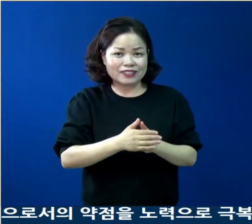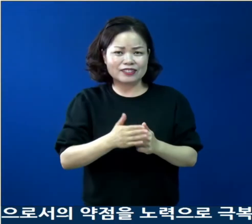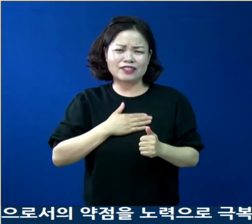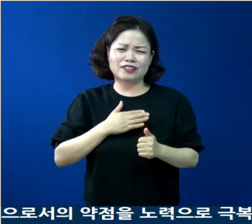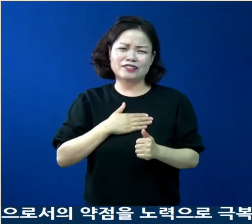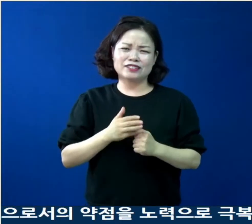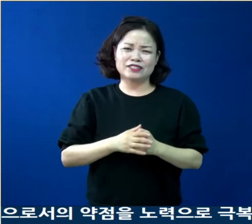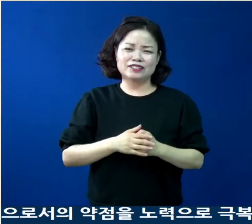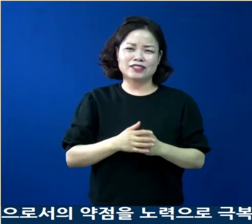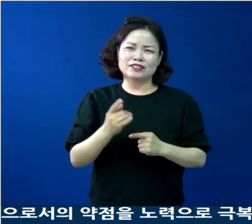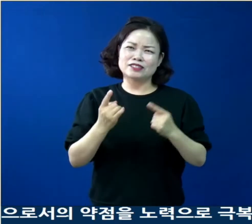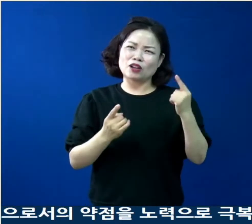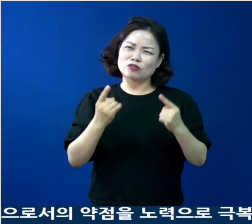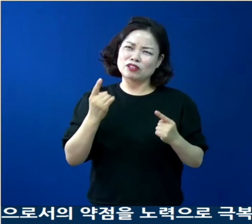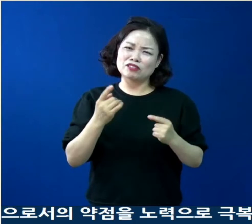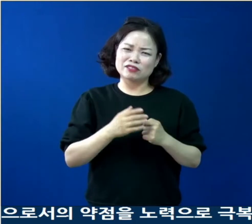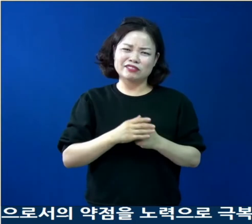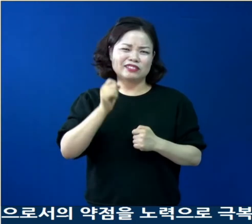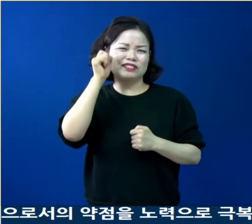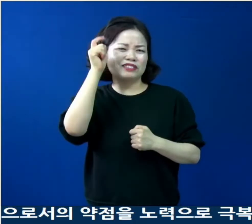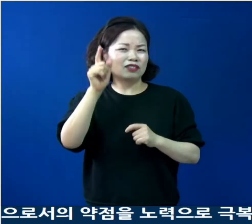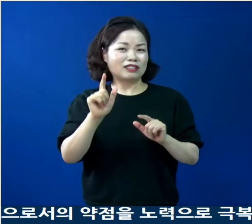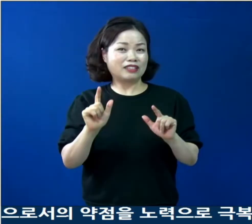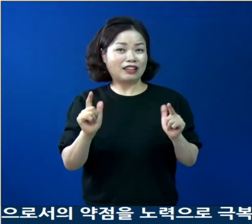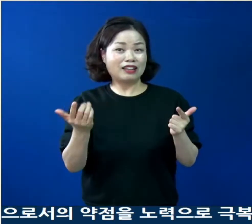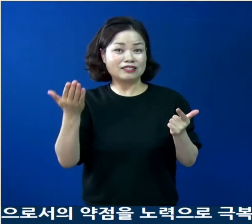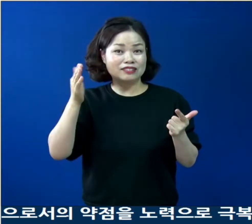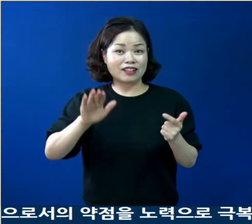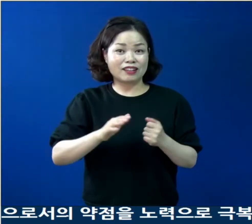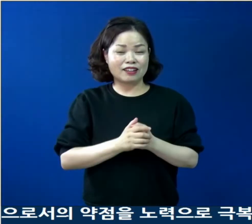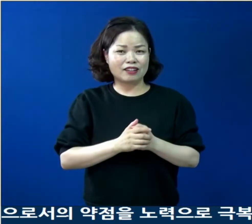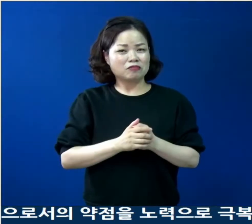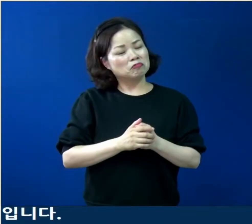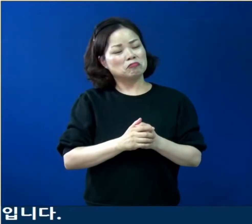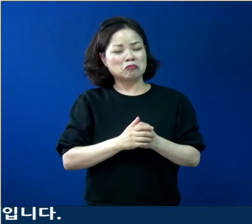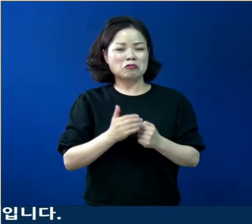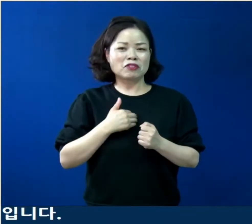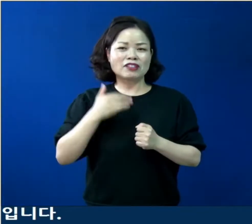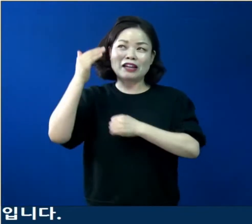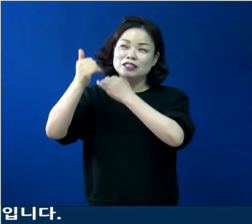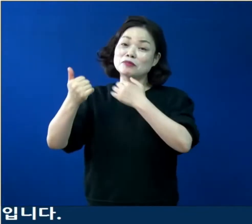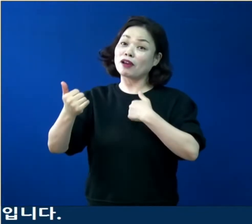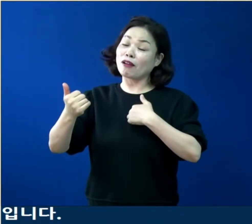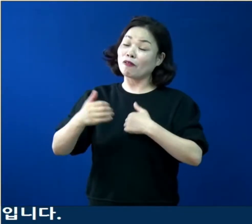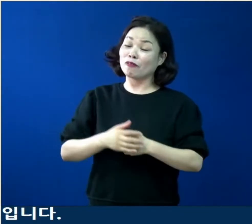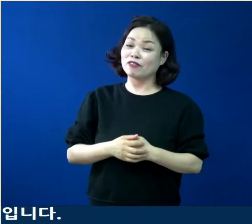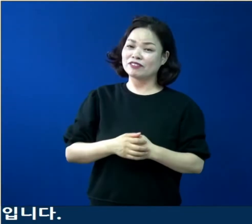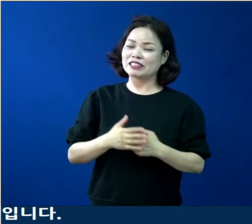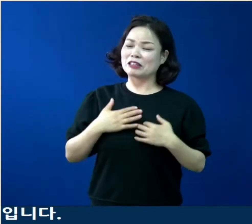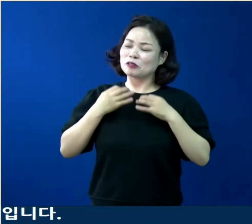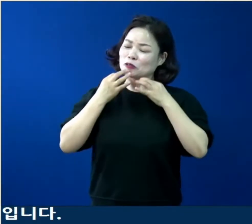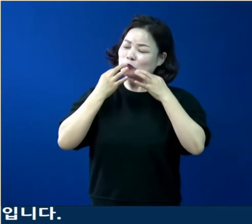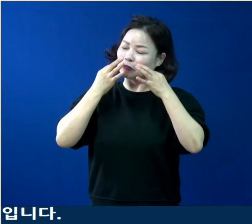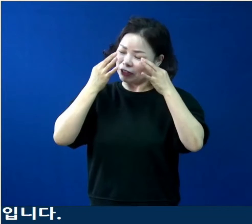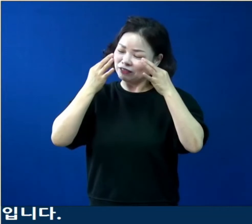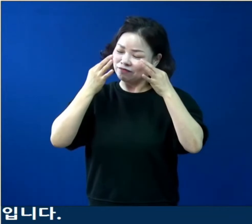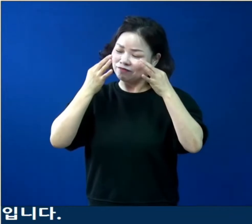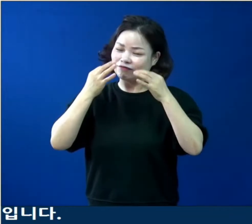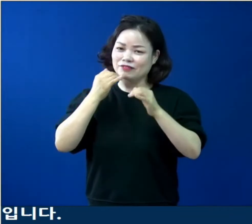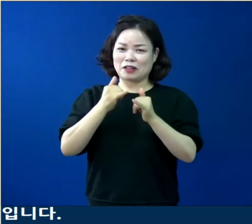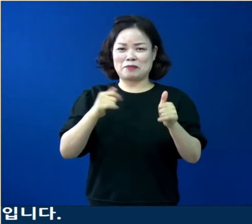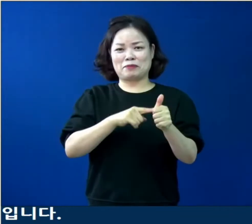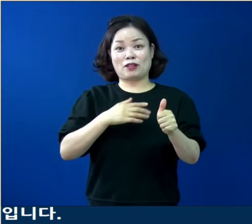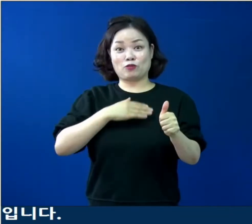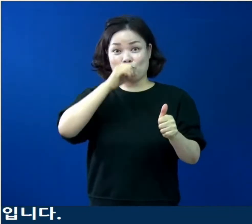좀 타고나기는 그렇게 뛰어나게 타고나진 않았는데 그래도요, 하나님이 아십니다. 저는 노력하는 영입니다.